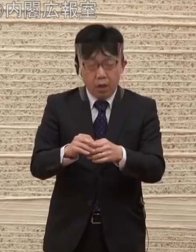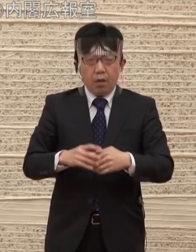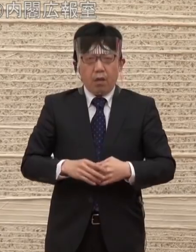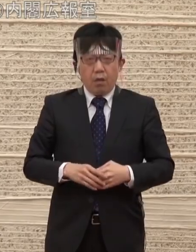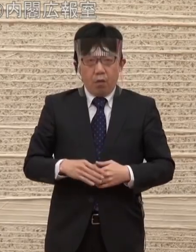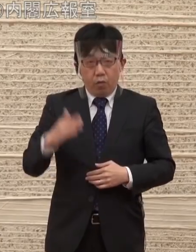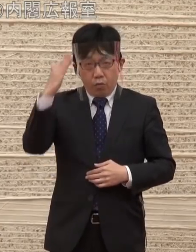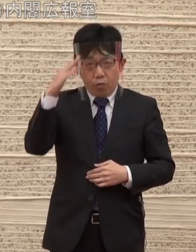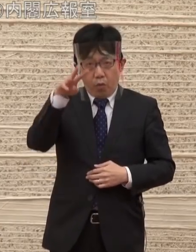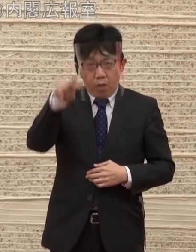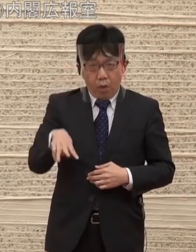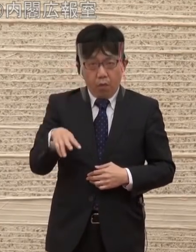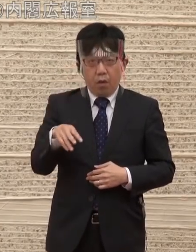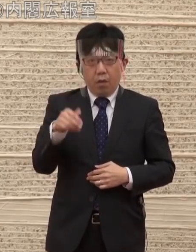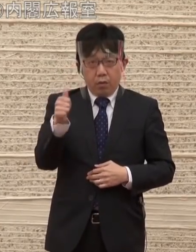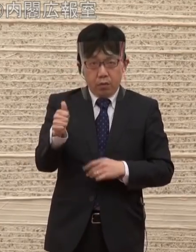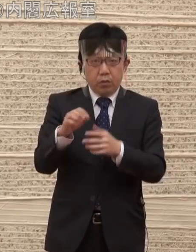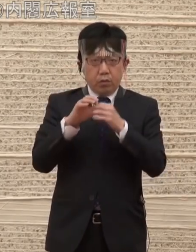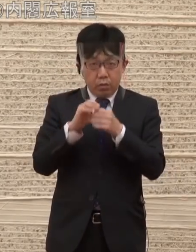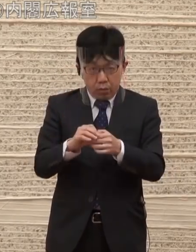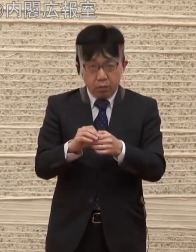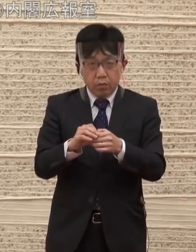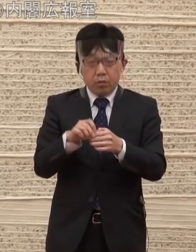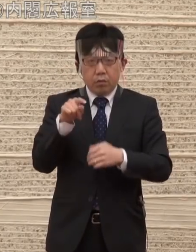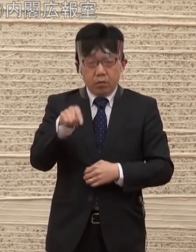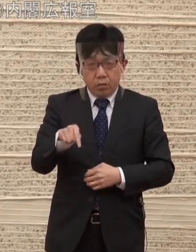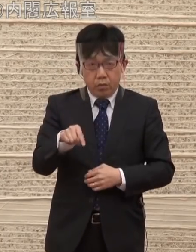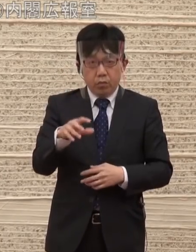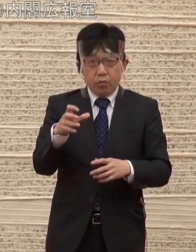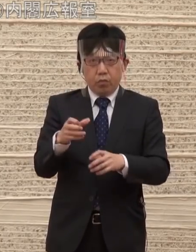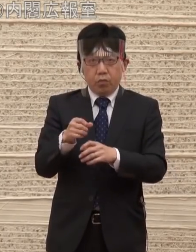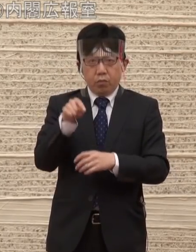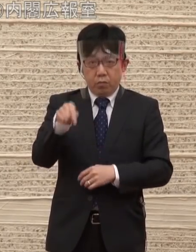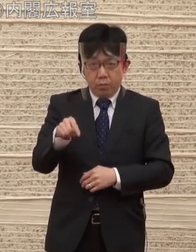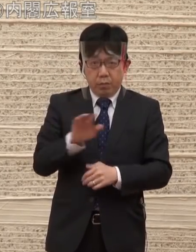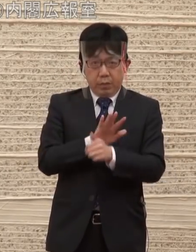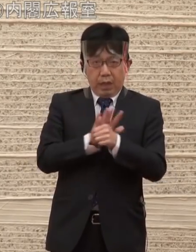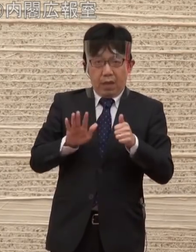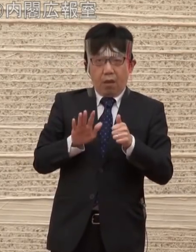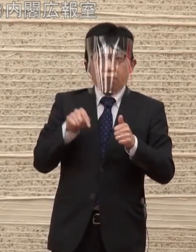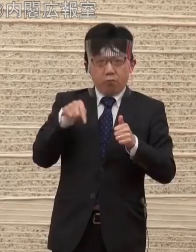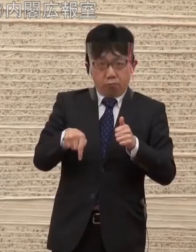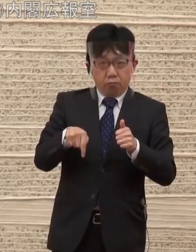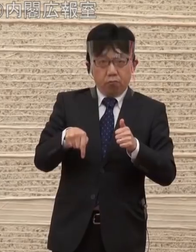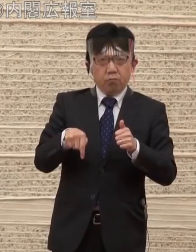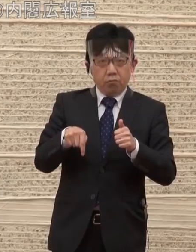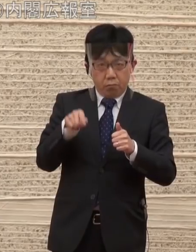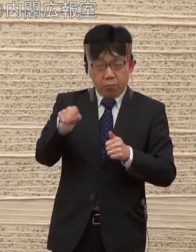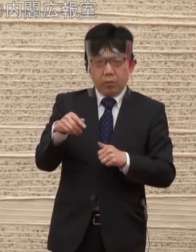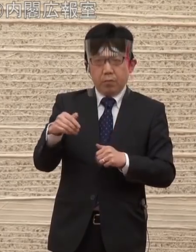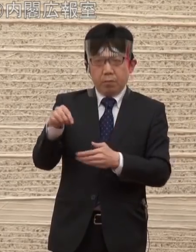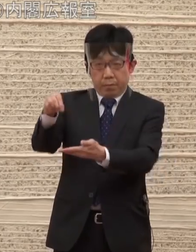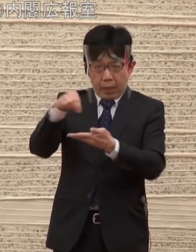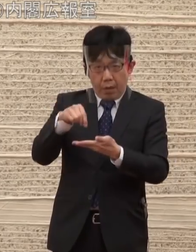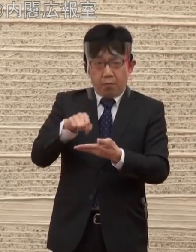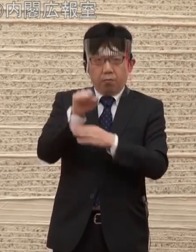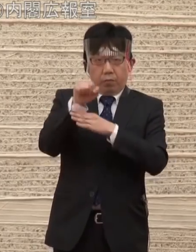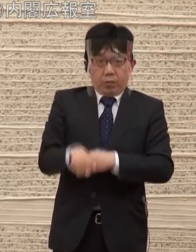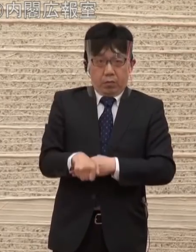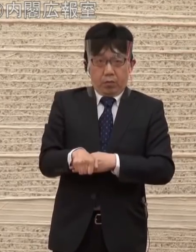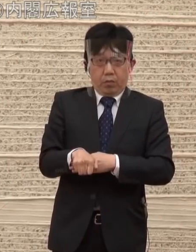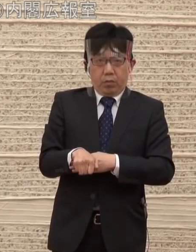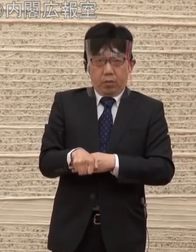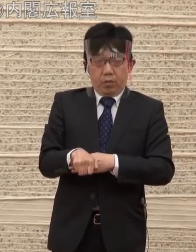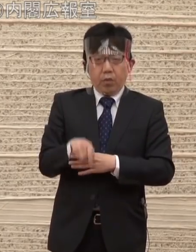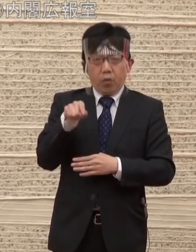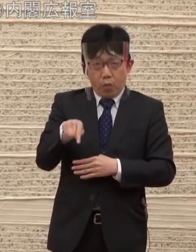ついては保護省検察庁の神社を最終的に内閣として認めたものでありますがその責任について